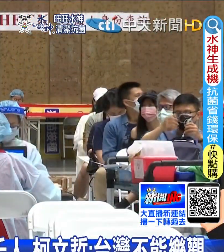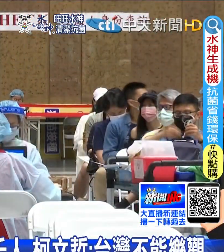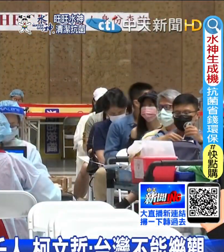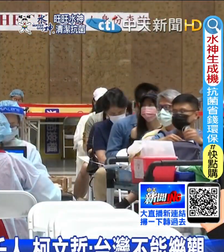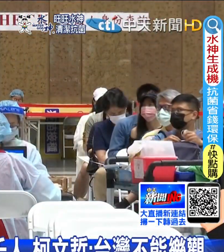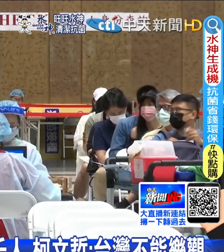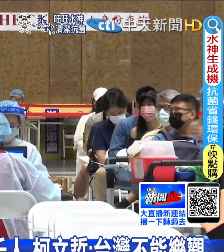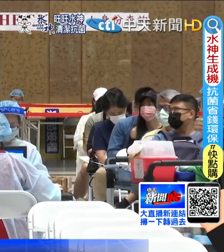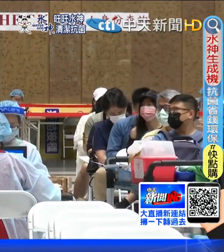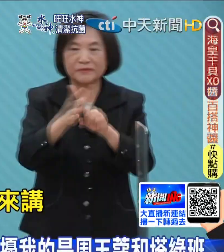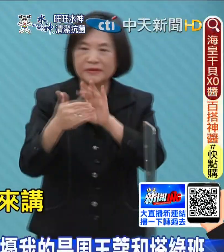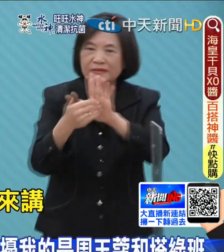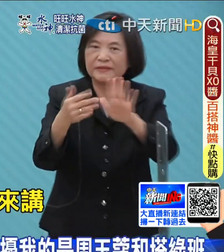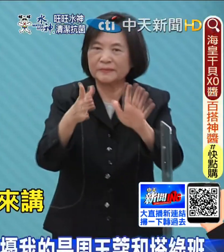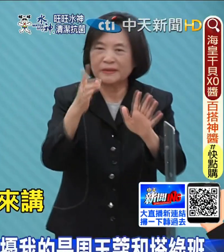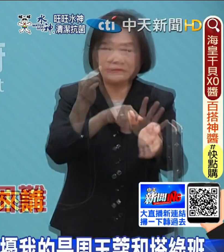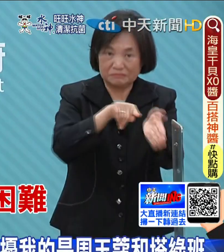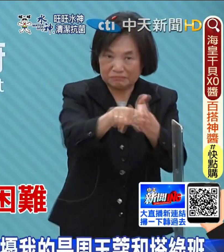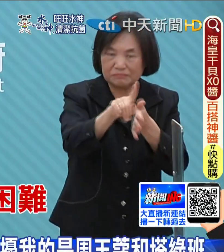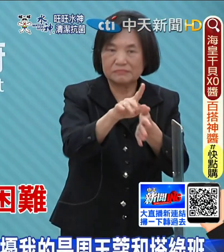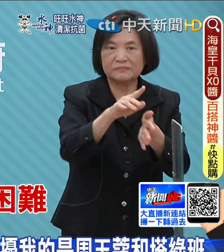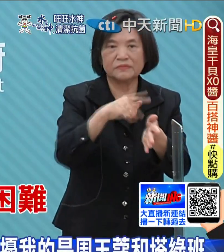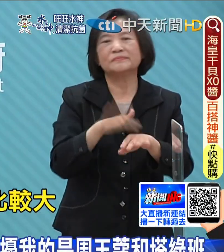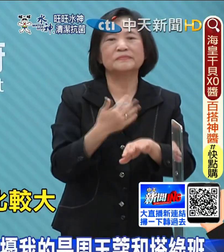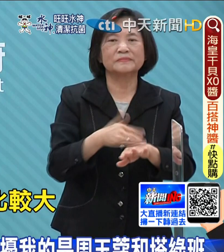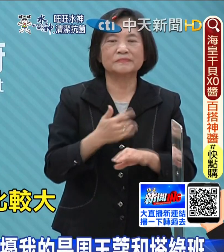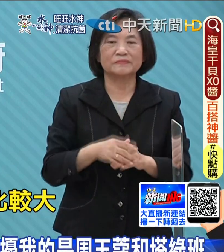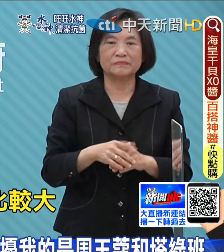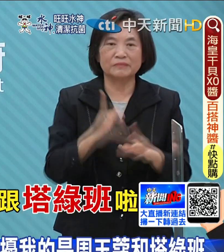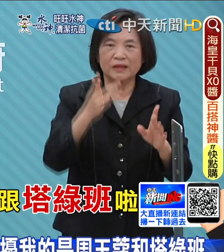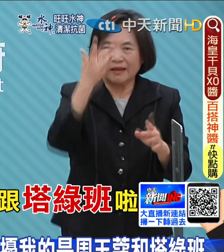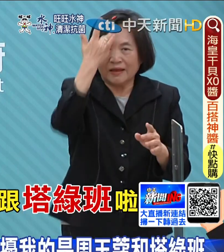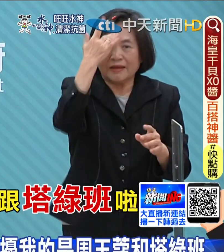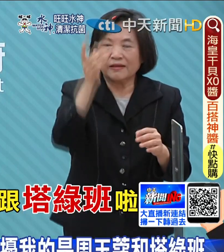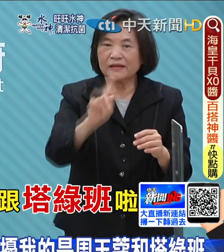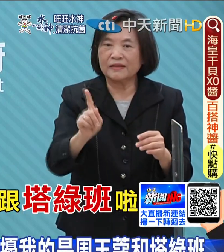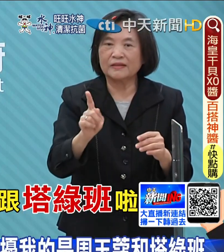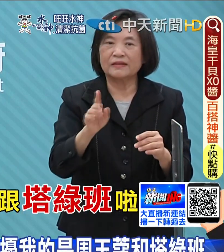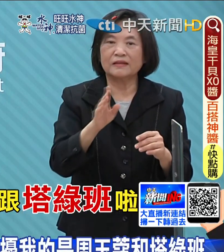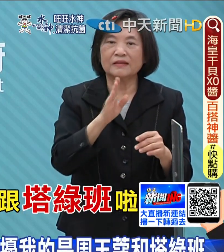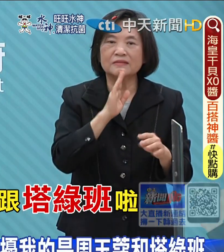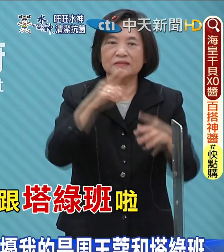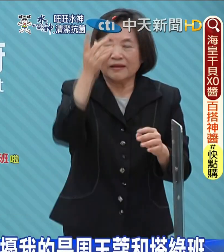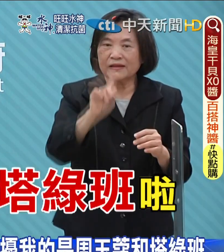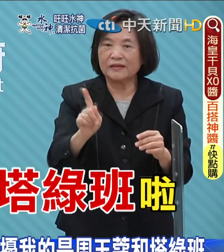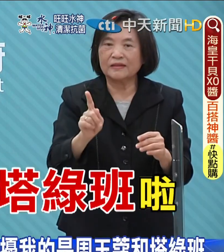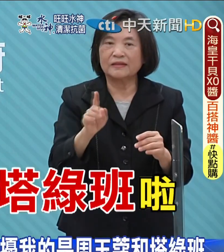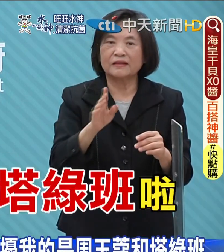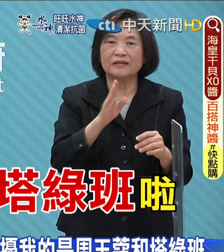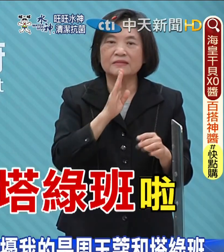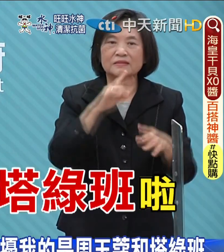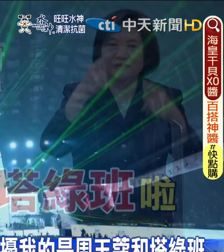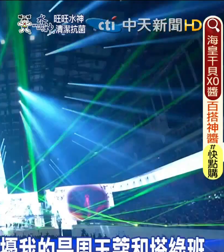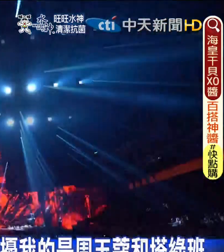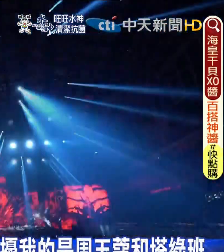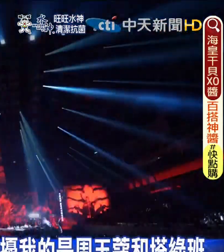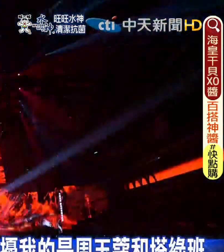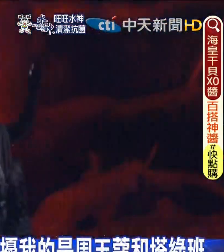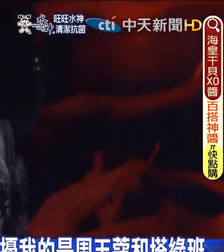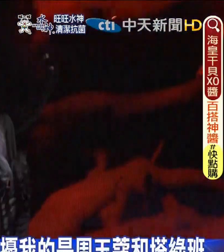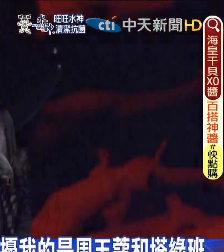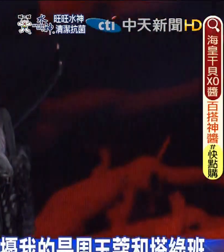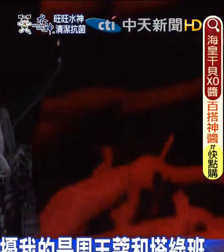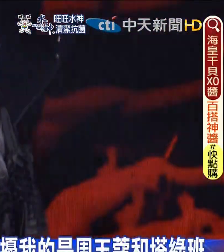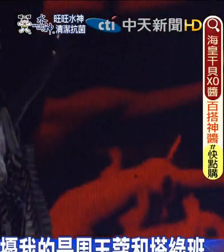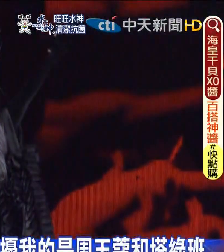锋一转，大骂绿网军。 防疫对我来讲没什么困难了，困扰比较大，大概是周一扣跟塔利班，周一扣跟塔利班。 阿妹